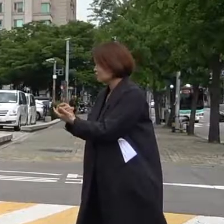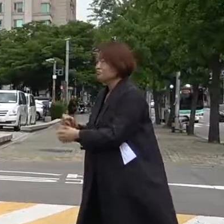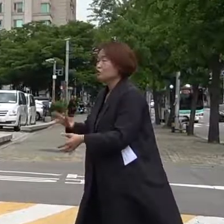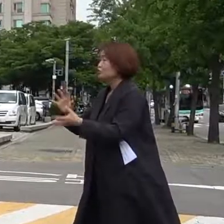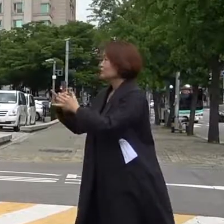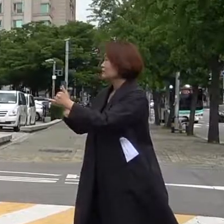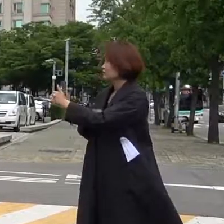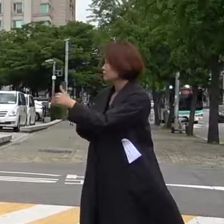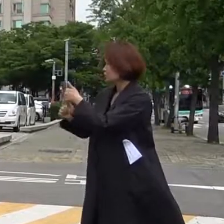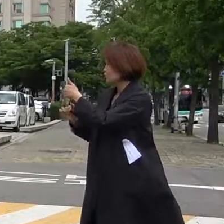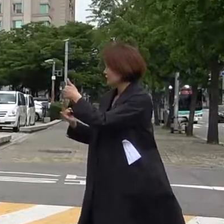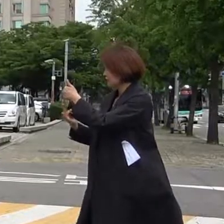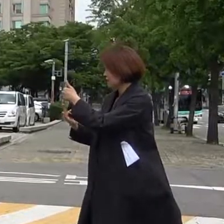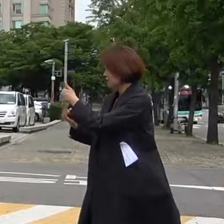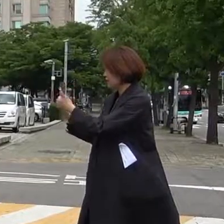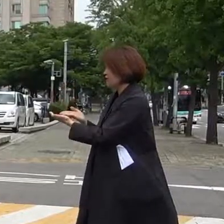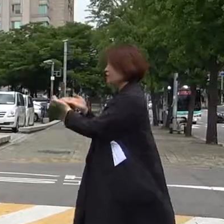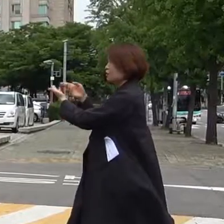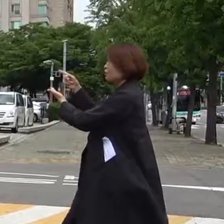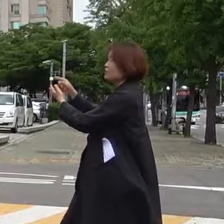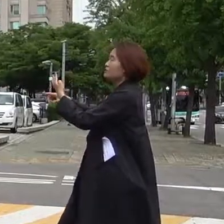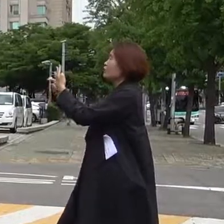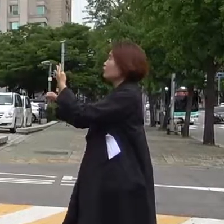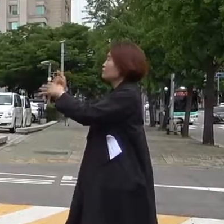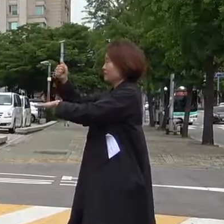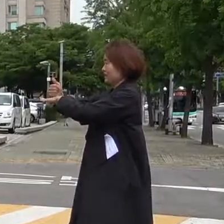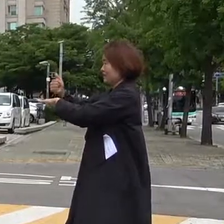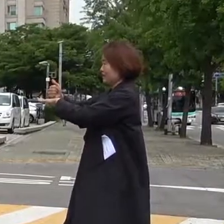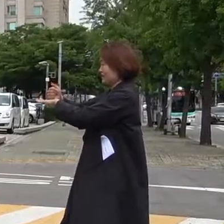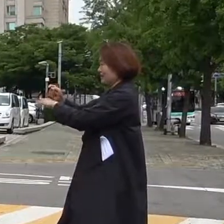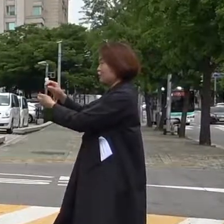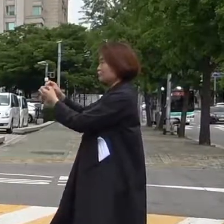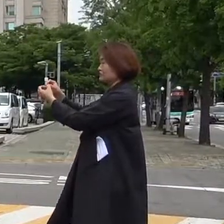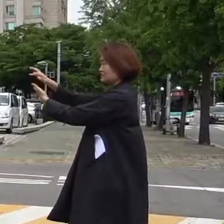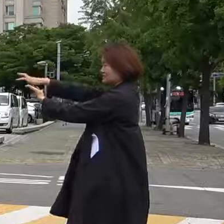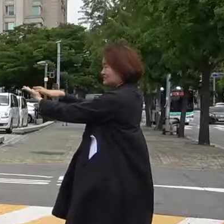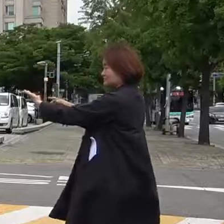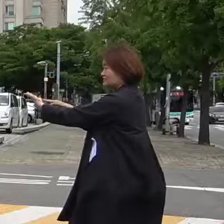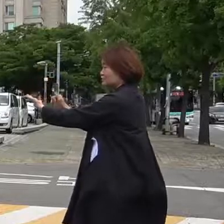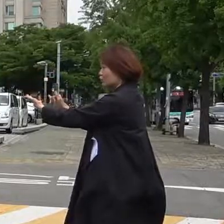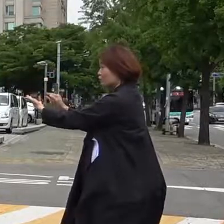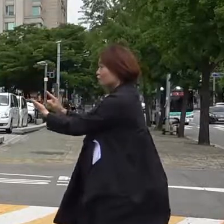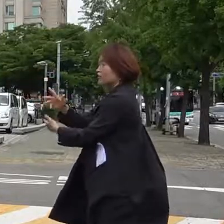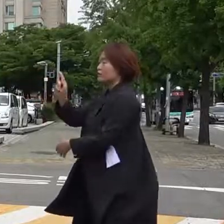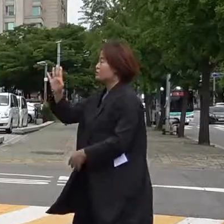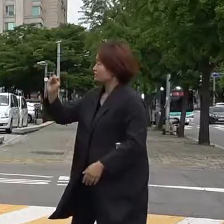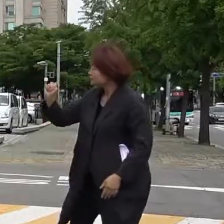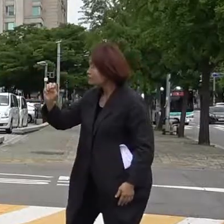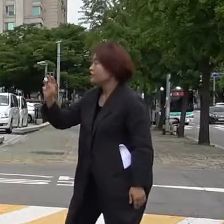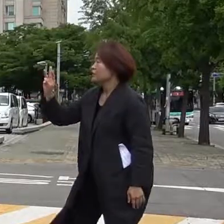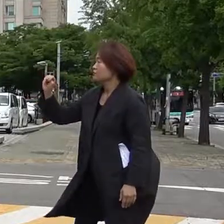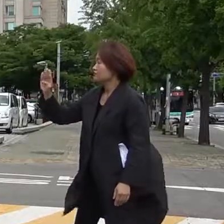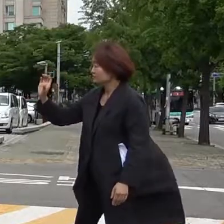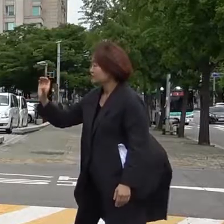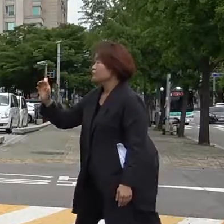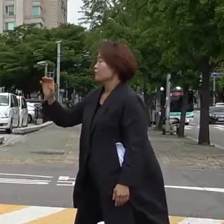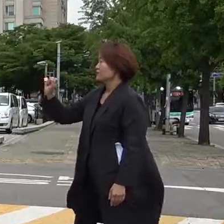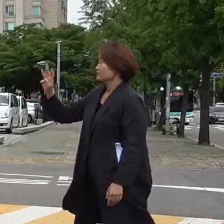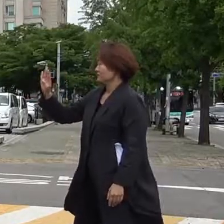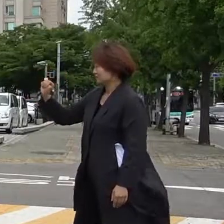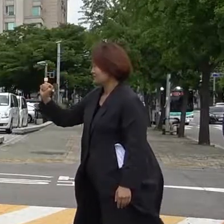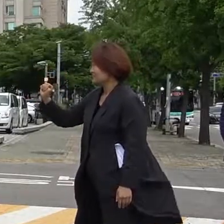국가인권위원회가 4월 말에 권고를 하나 낸 게 있습니다. 그 지상파 방송사, 그러니까 TBS가 있고 MBC, SBS